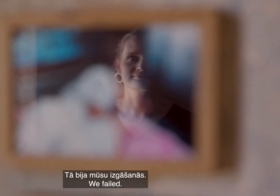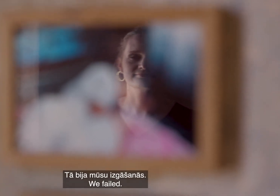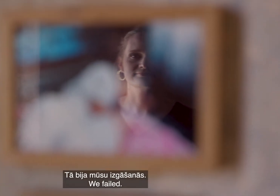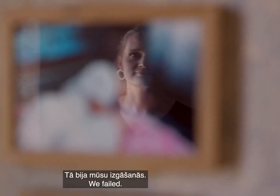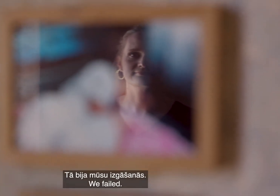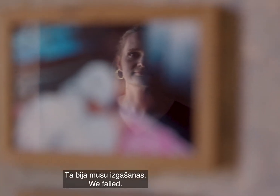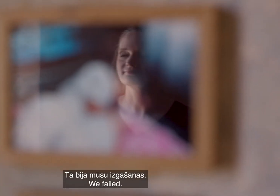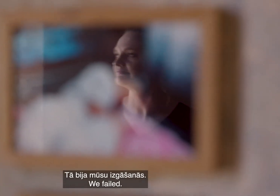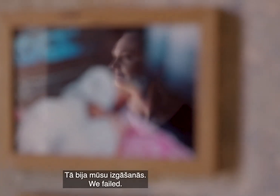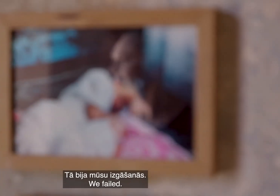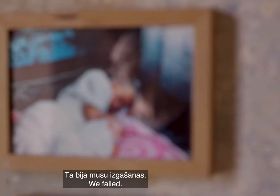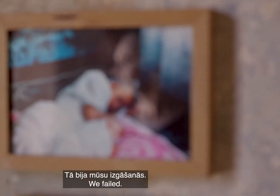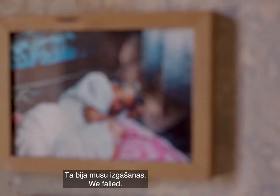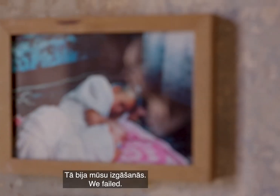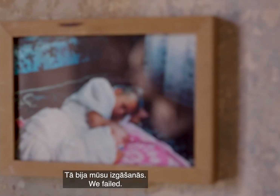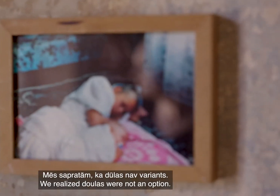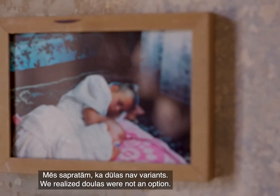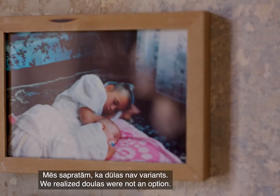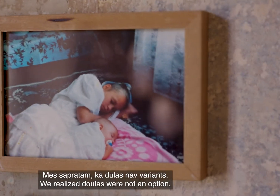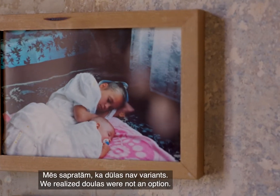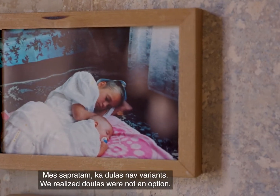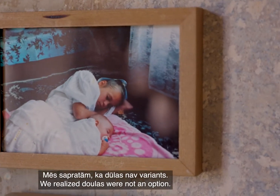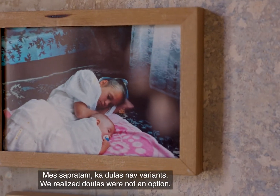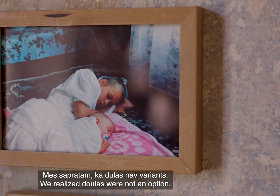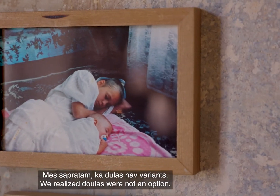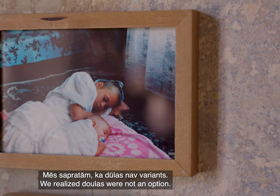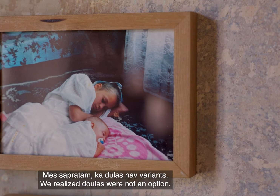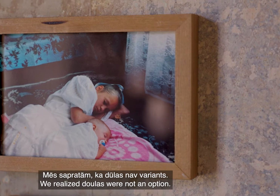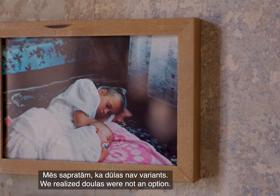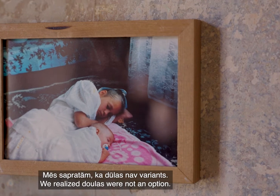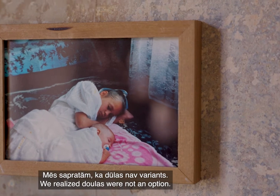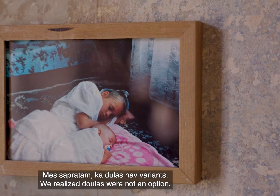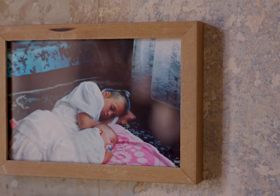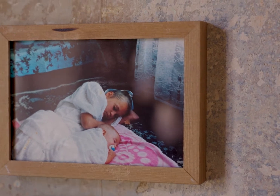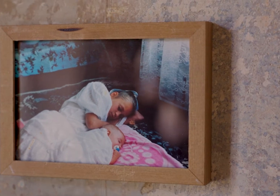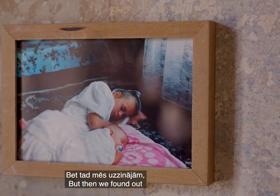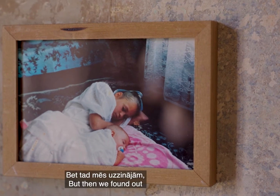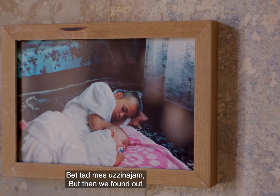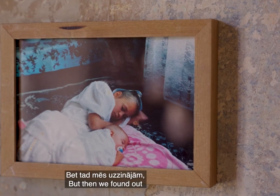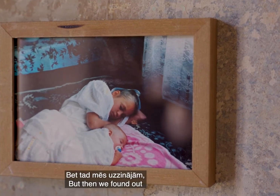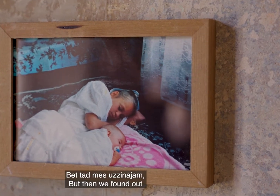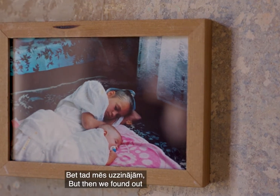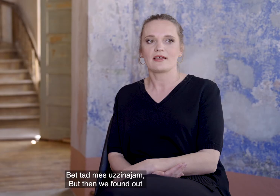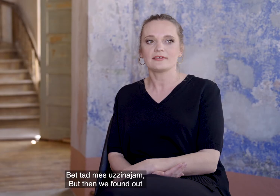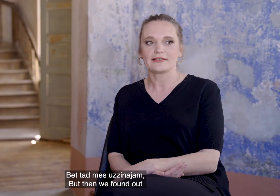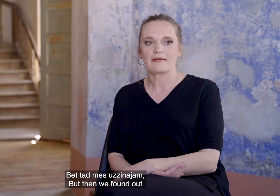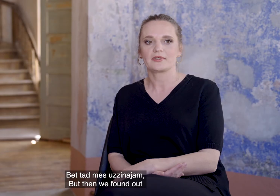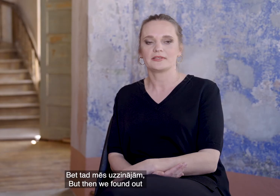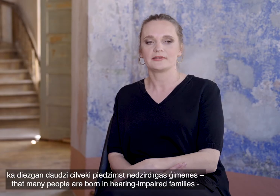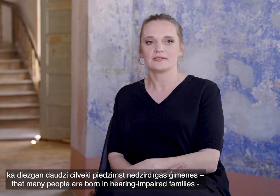Līdz ar to tā bija mūsu izgāšanās. Mēs sapratām to, ka dūlas nav variants. Bet tad mēs atradām, ka